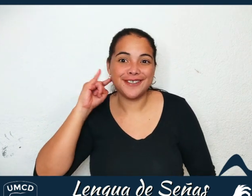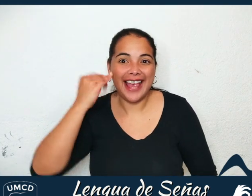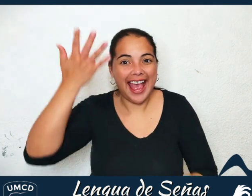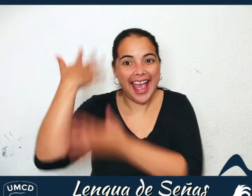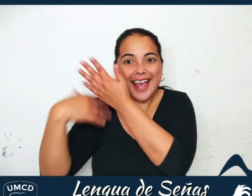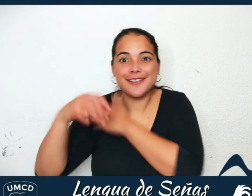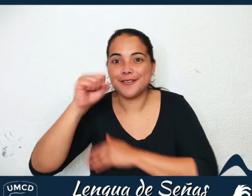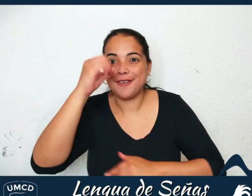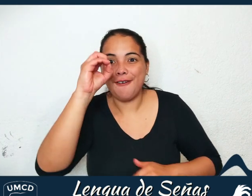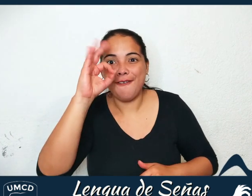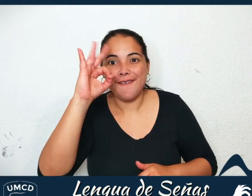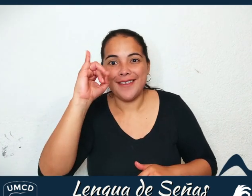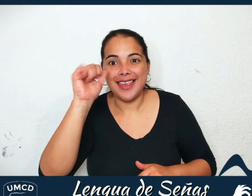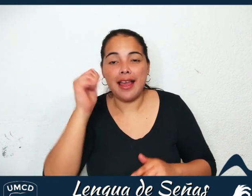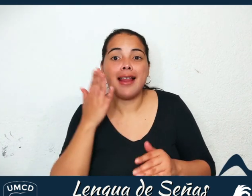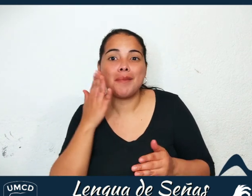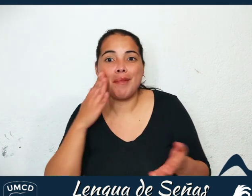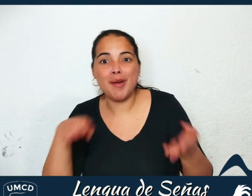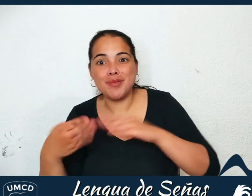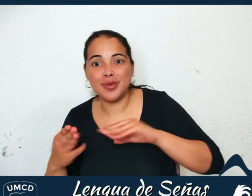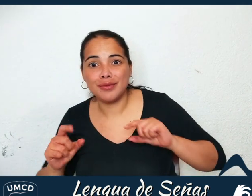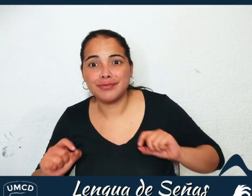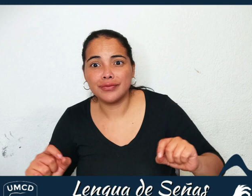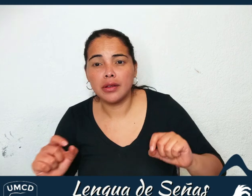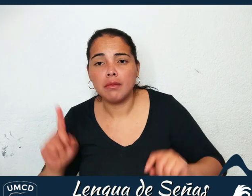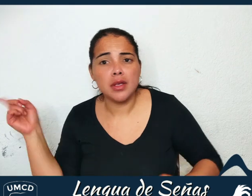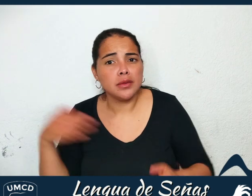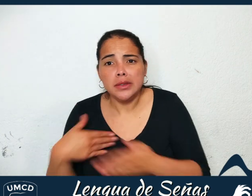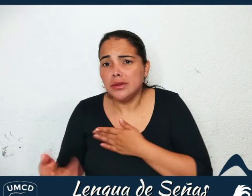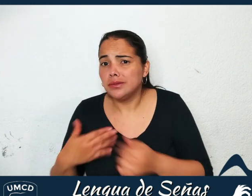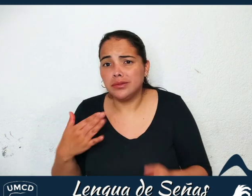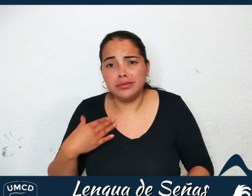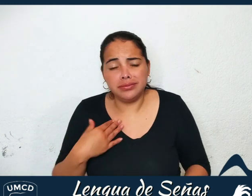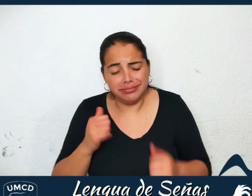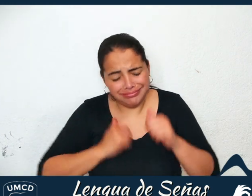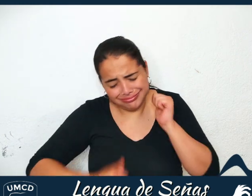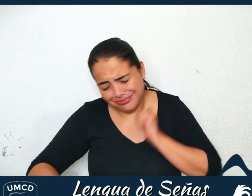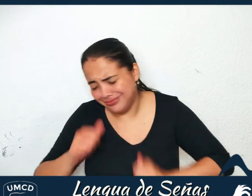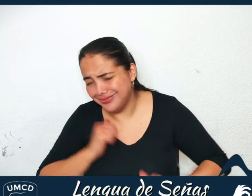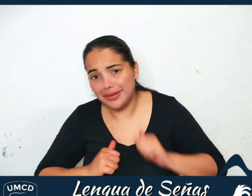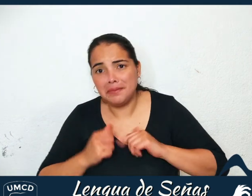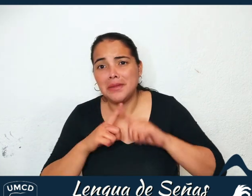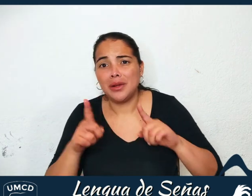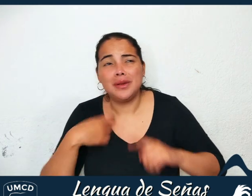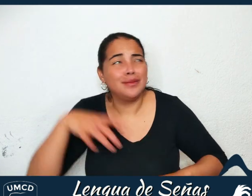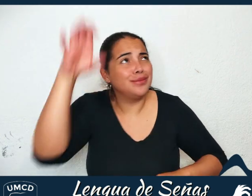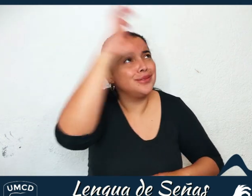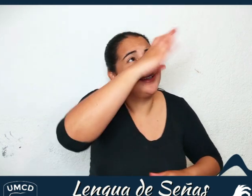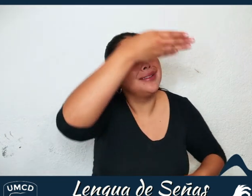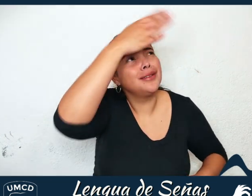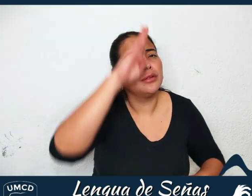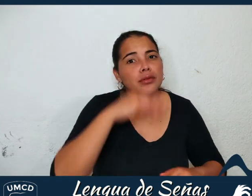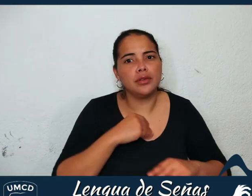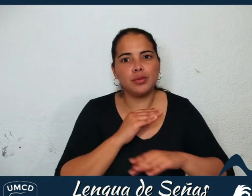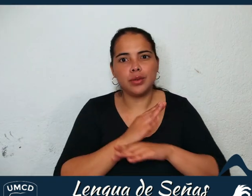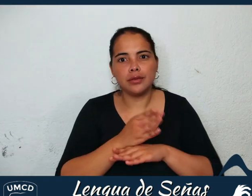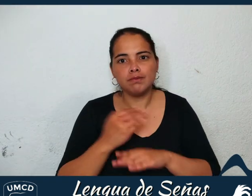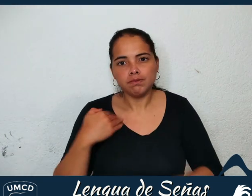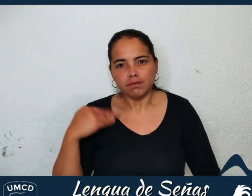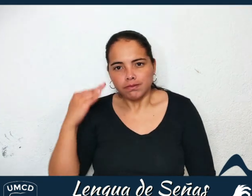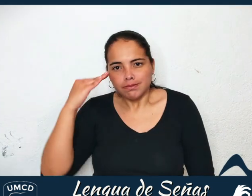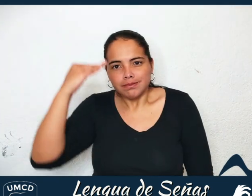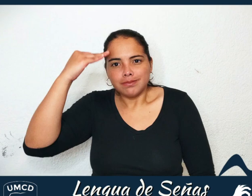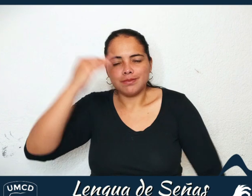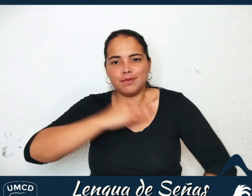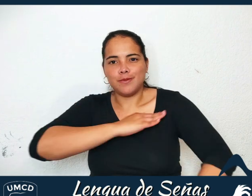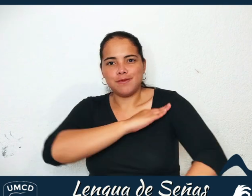Sofía aprendió el consuelo de Dios en medio de la pérdida de su mamá, Dios luego la